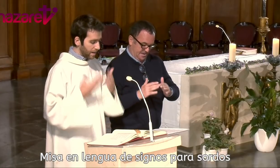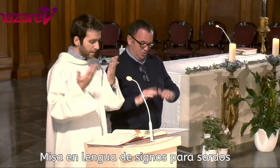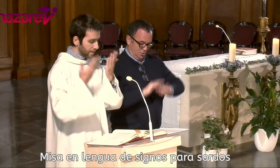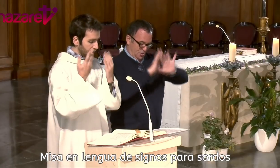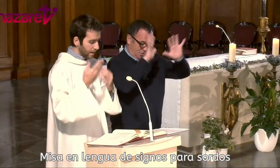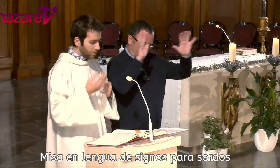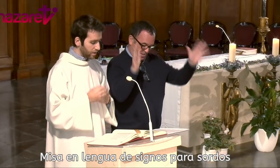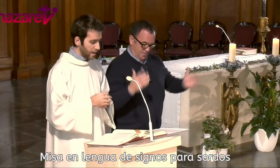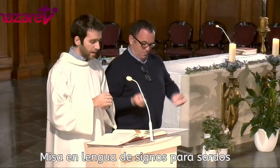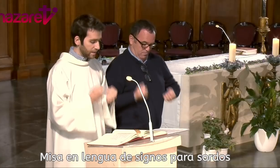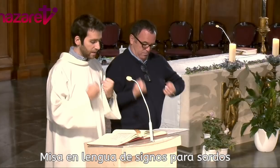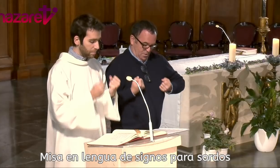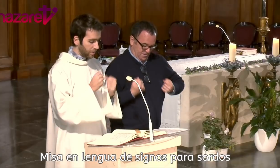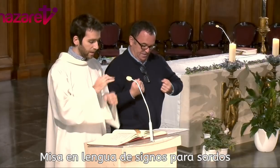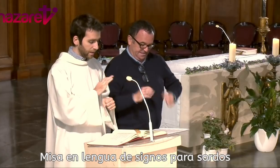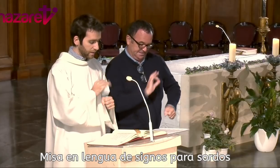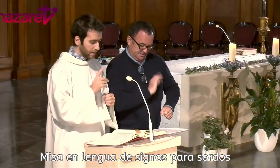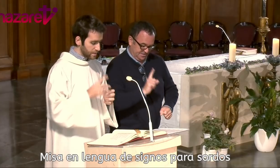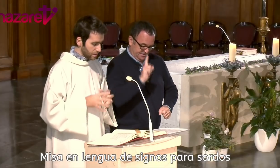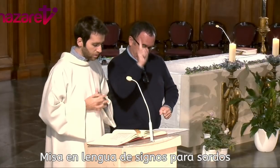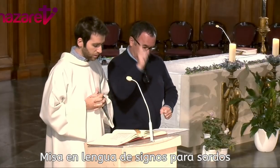Aclamad la gloria y el poder del Señor.